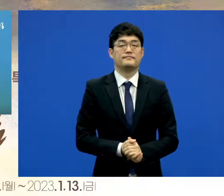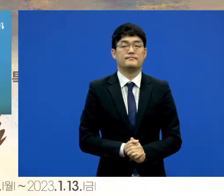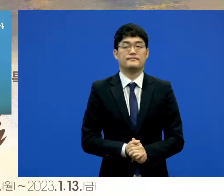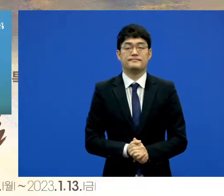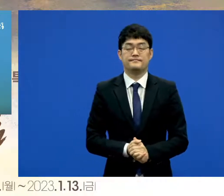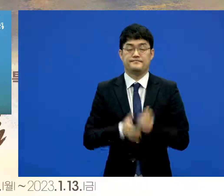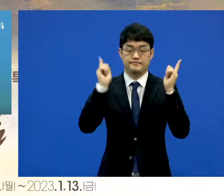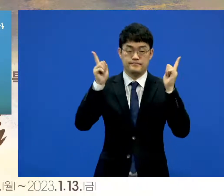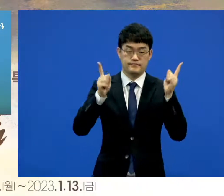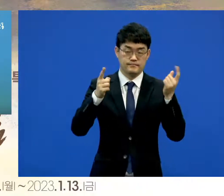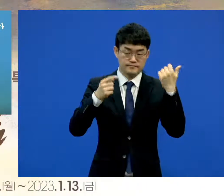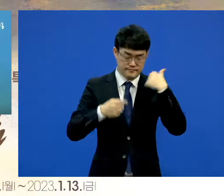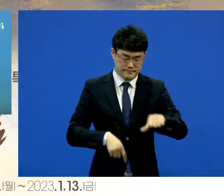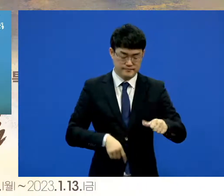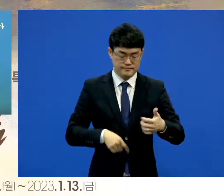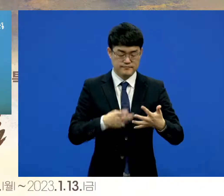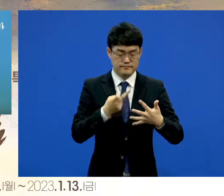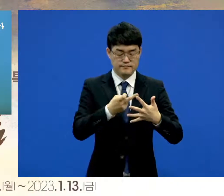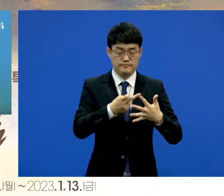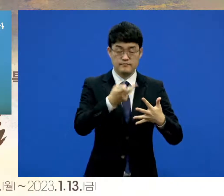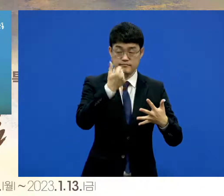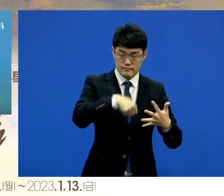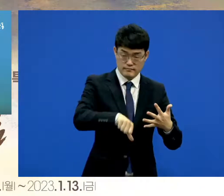탕자는 아직 미숙한 단계의 돌이킴입니다.